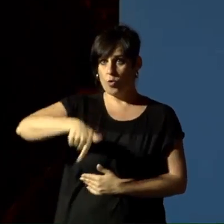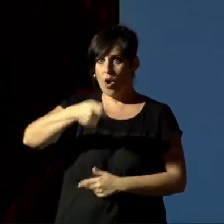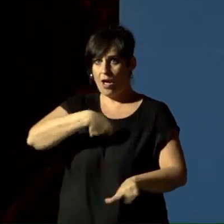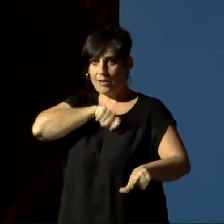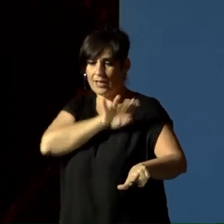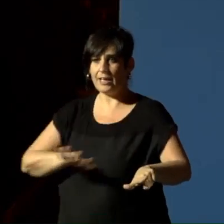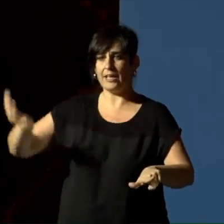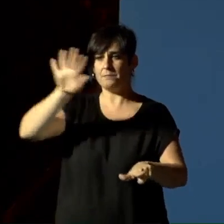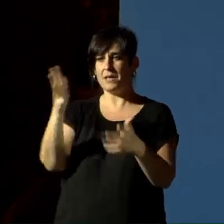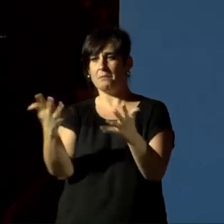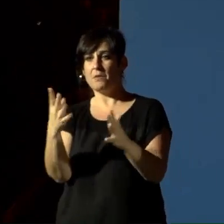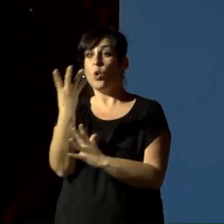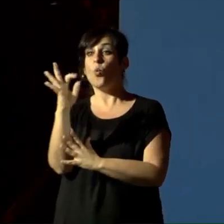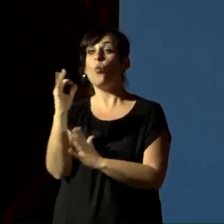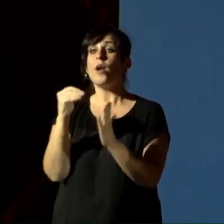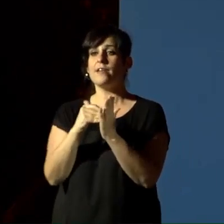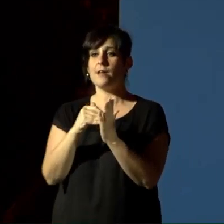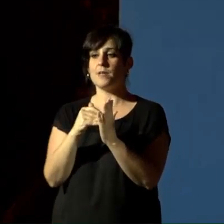costar uns 40.000 millóns de